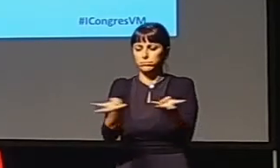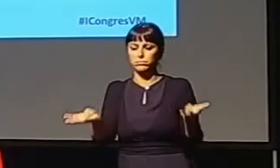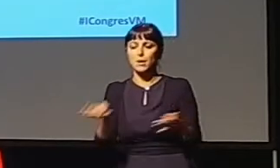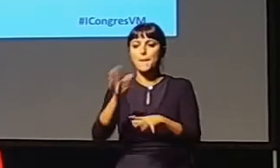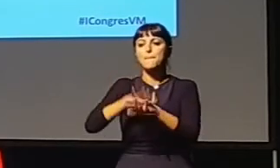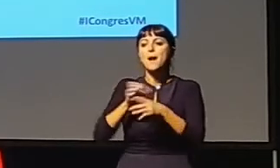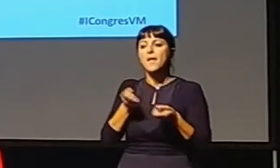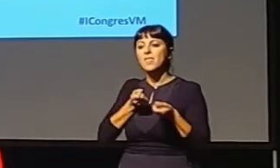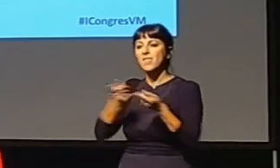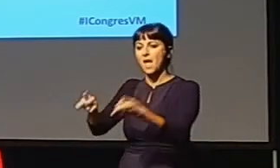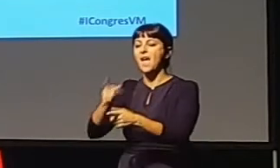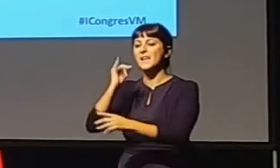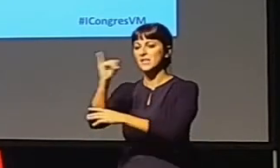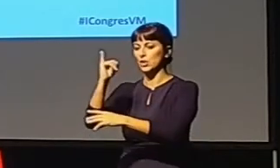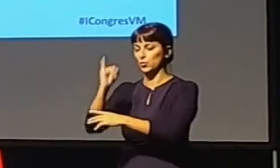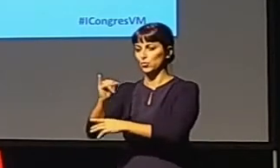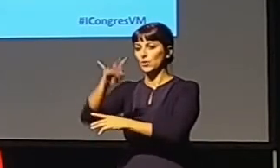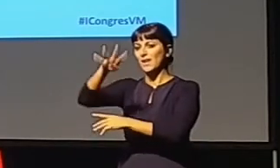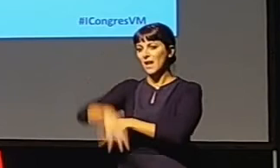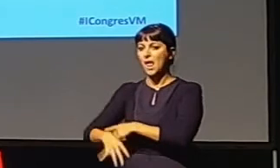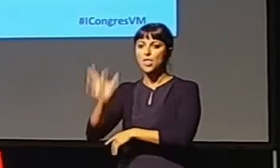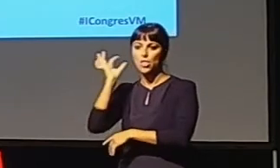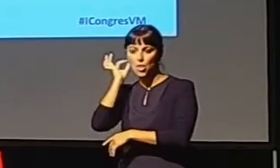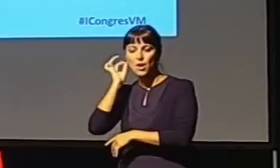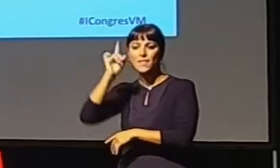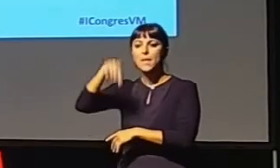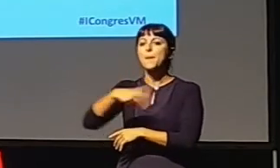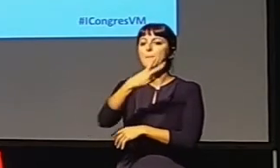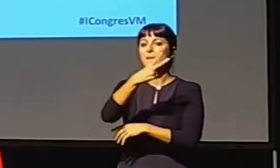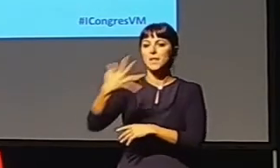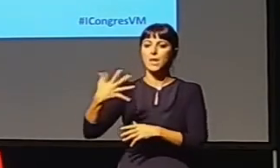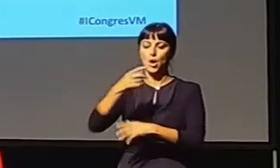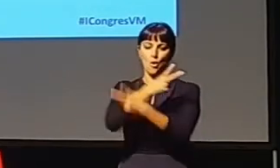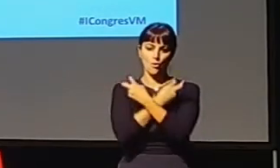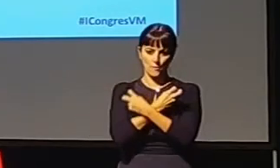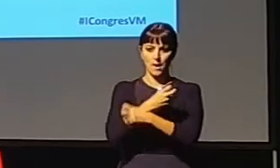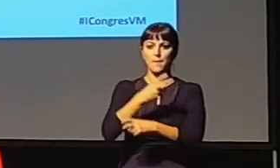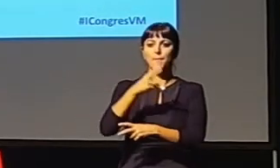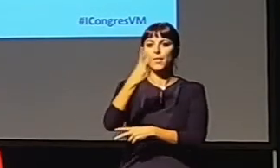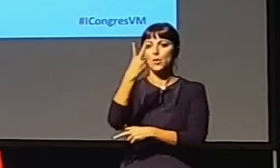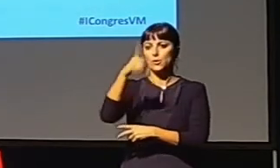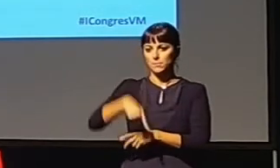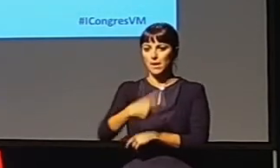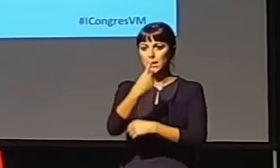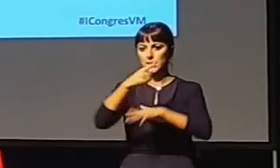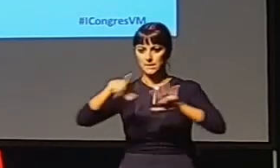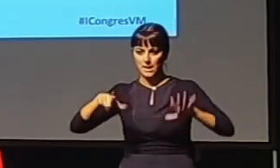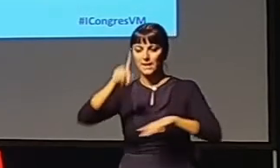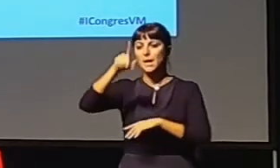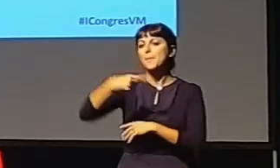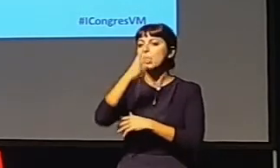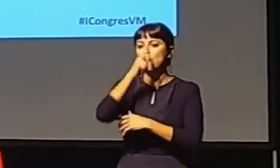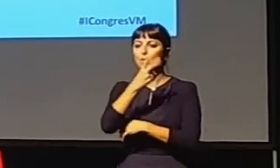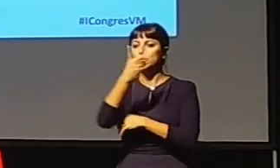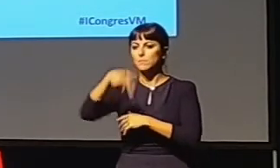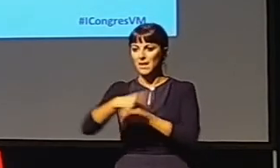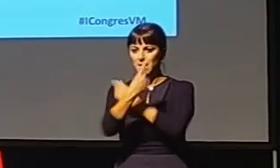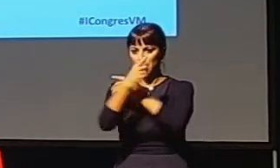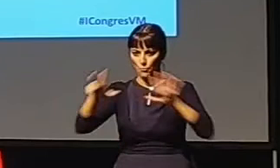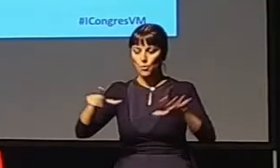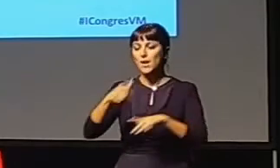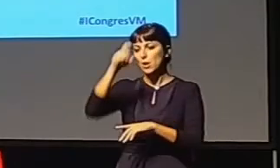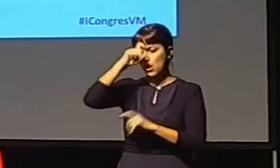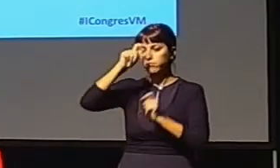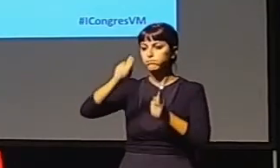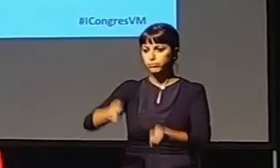les Dones, les campanyes institucionals del 25 de novembre de 2017 i 2018, que anomenades Les dones tenim dret a